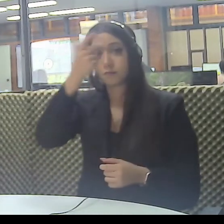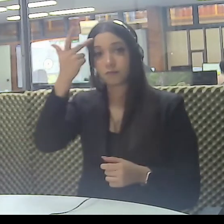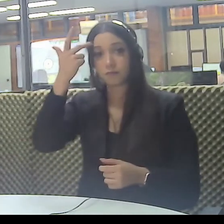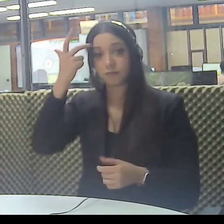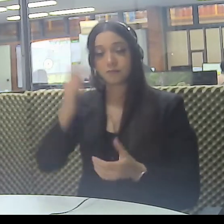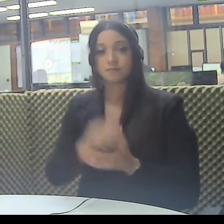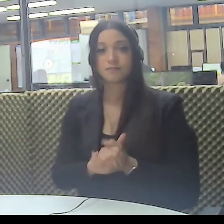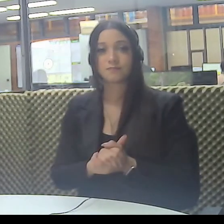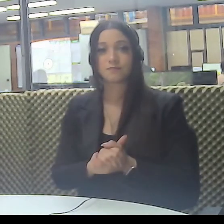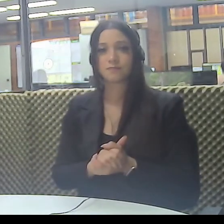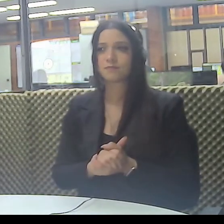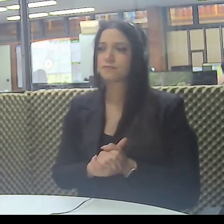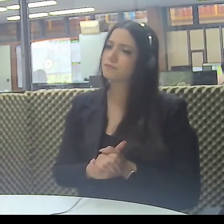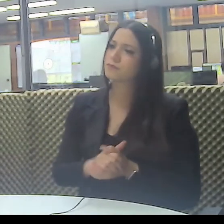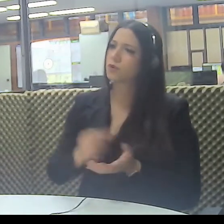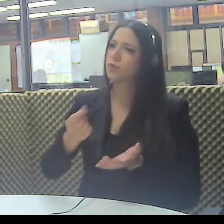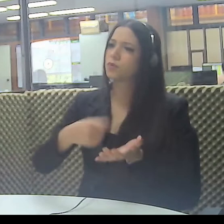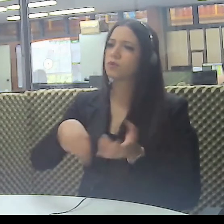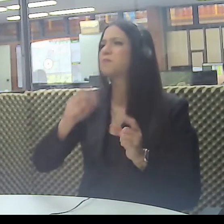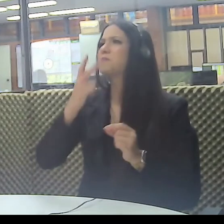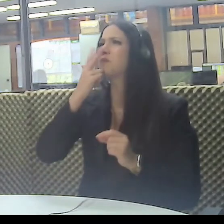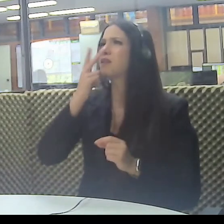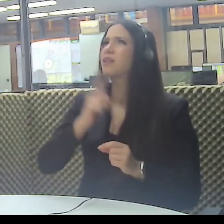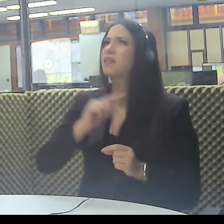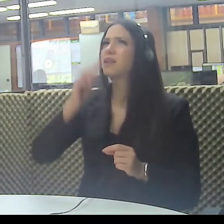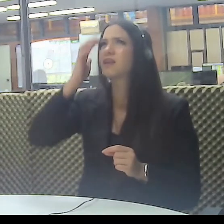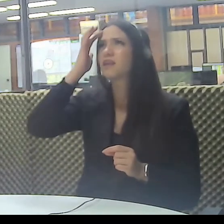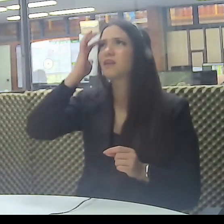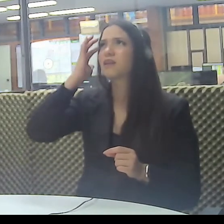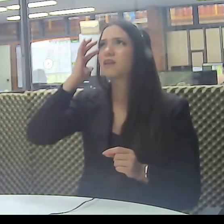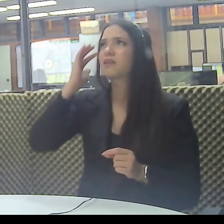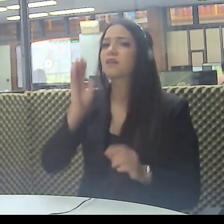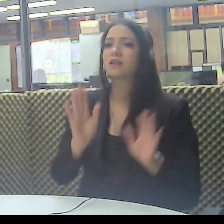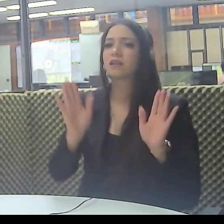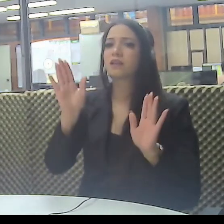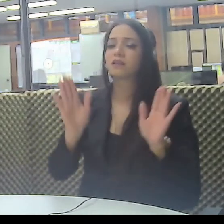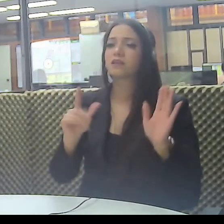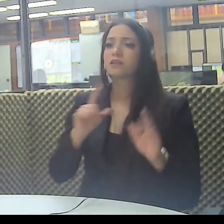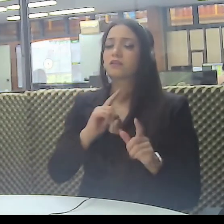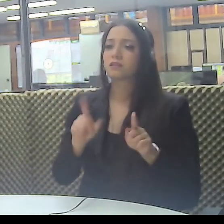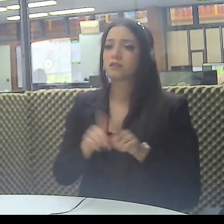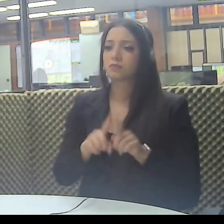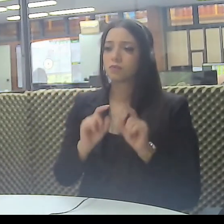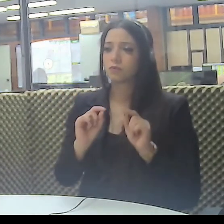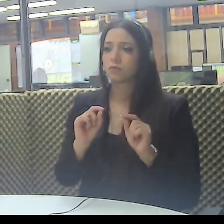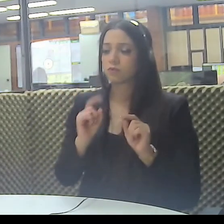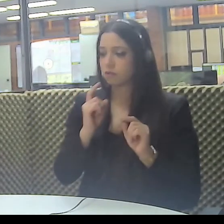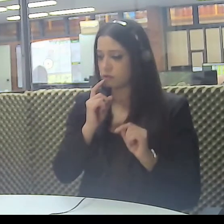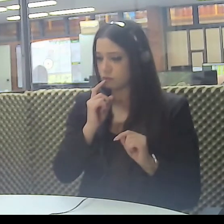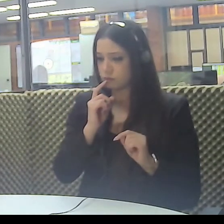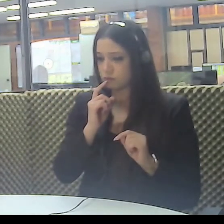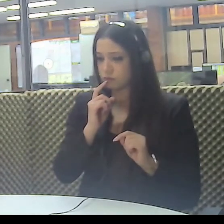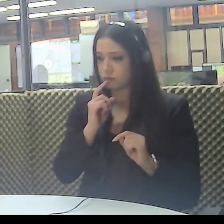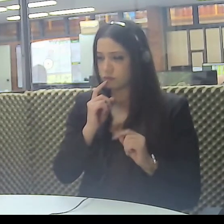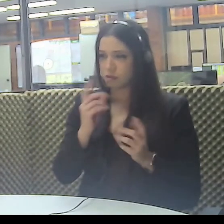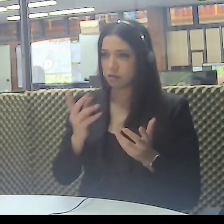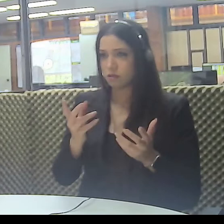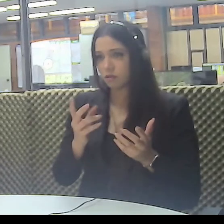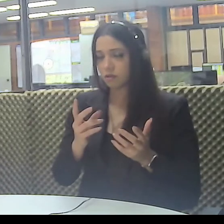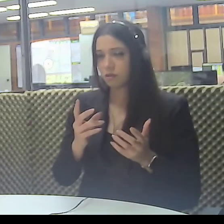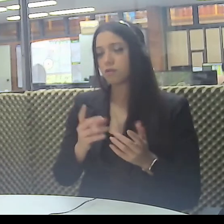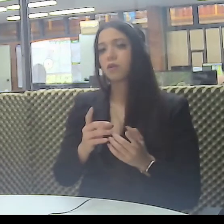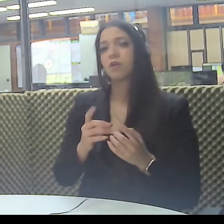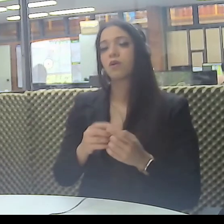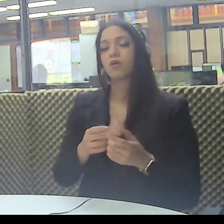Municipal. Dentro desse contrato, me parece que dessa licitação está prevista também um